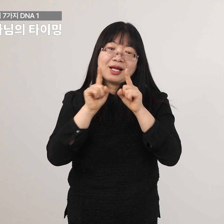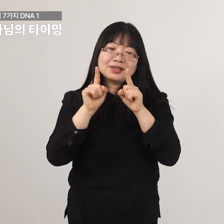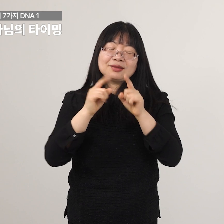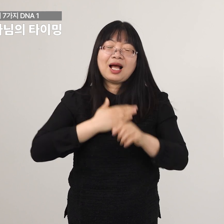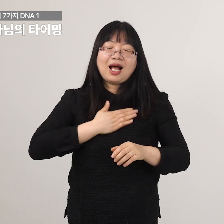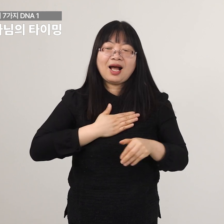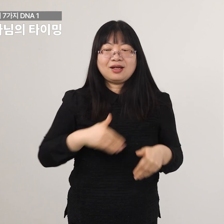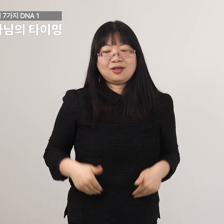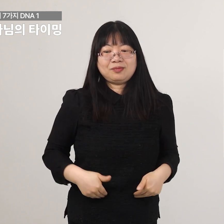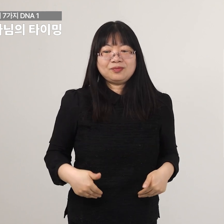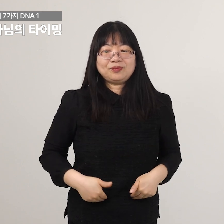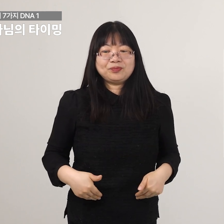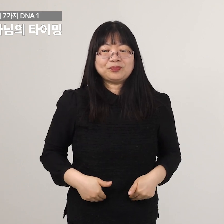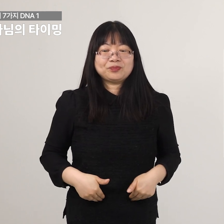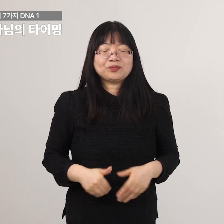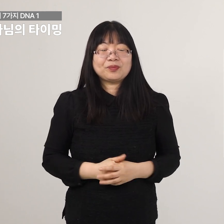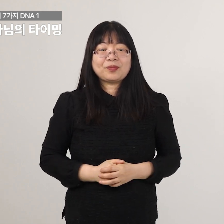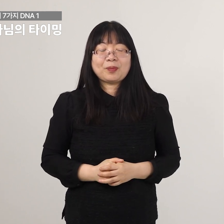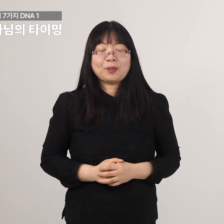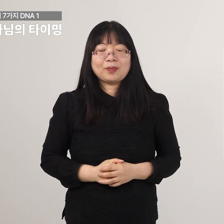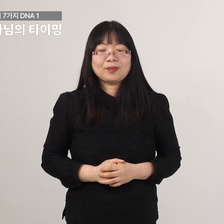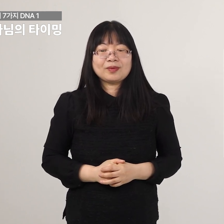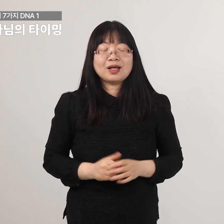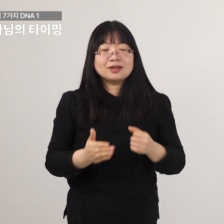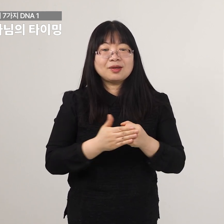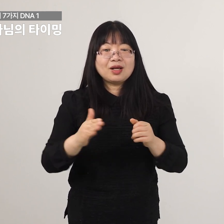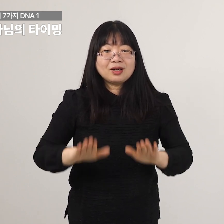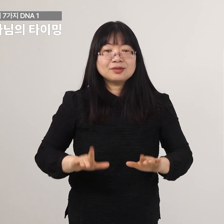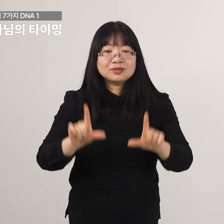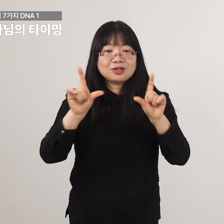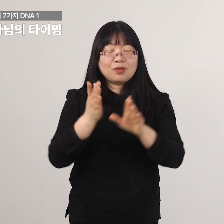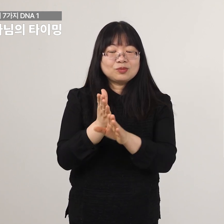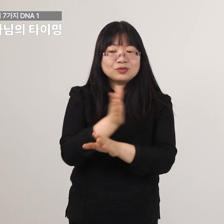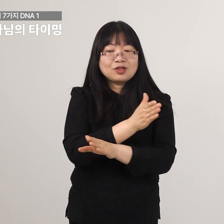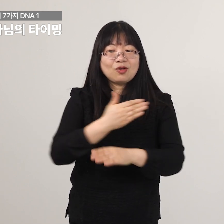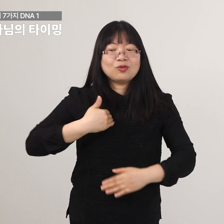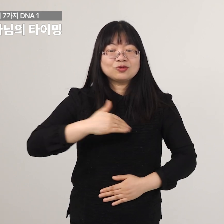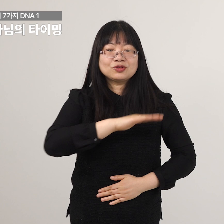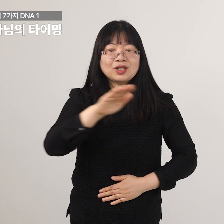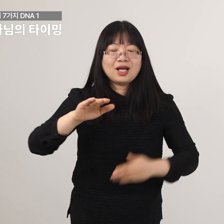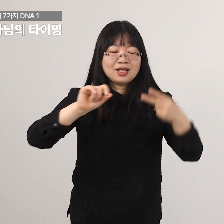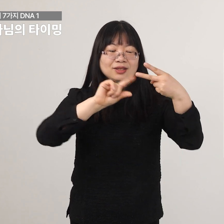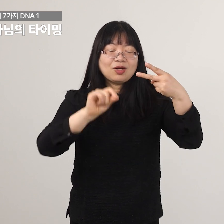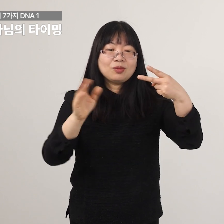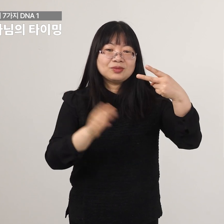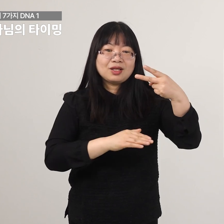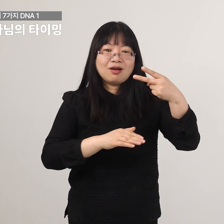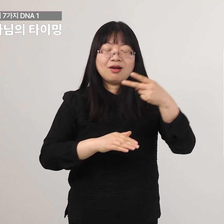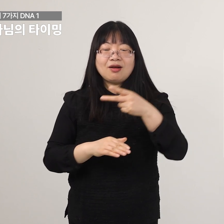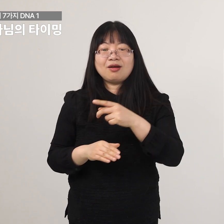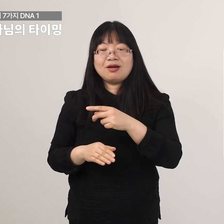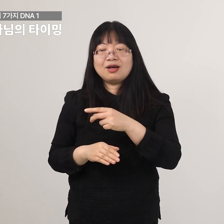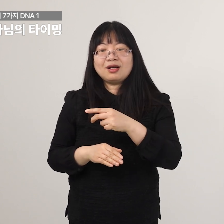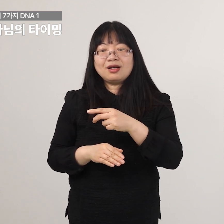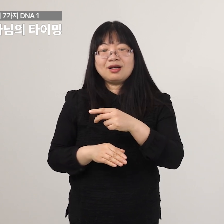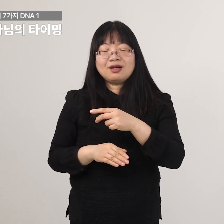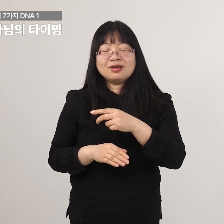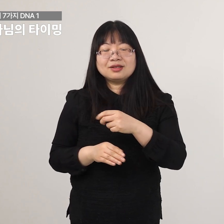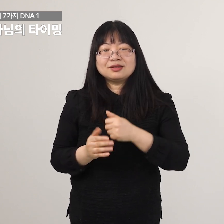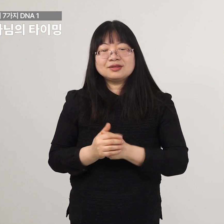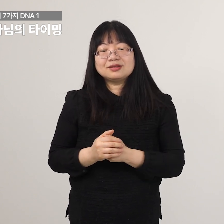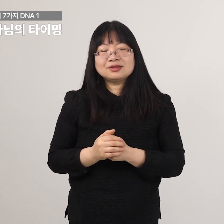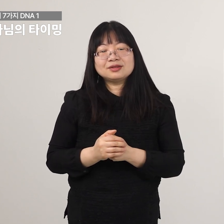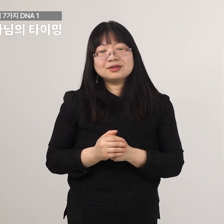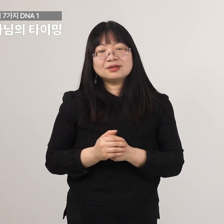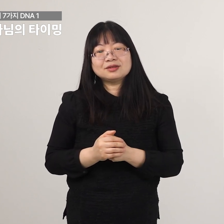말씀을 알아야 되겠다. 그래서 금년부터는 우리가 2월부터 11월까지 이제 선교